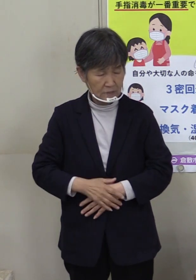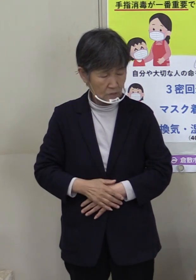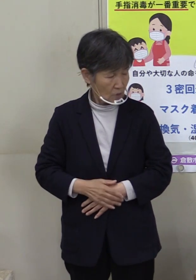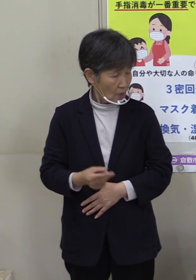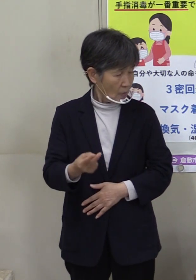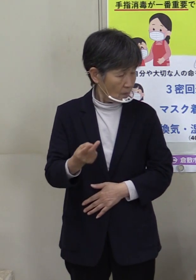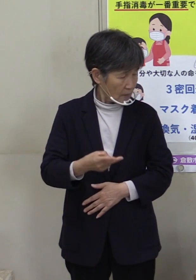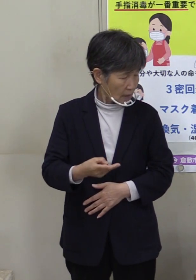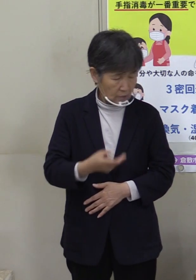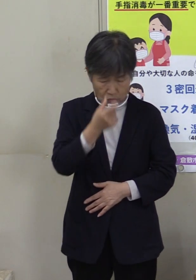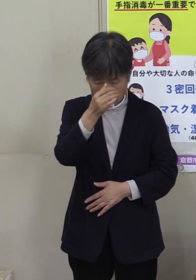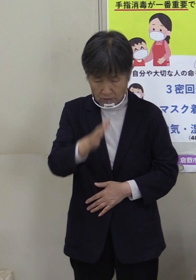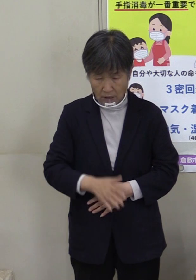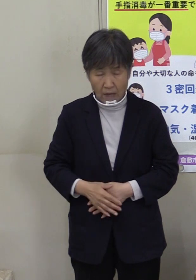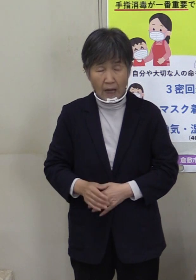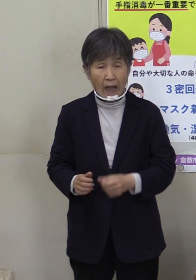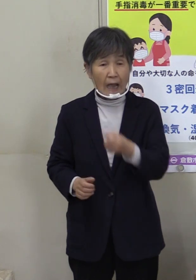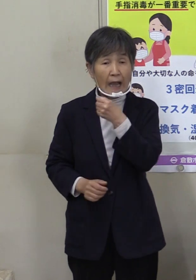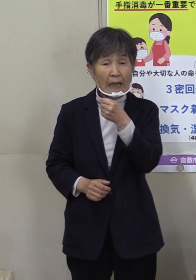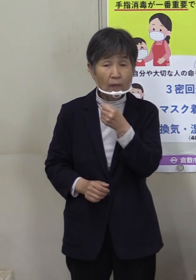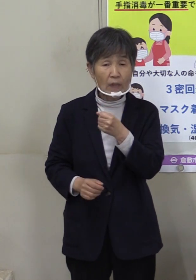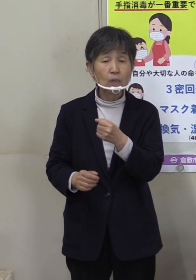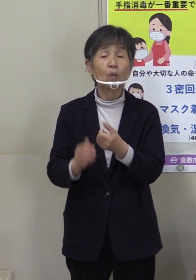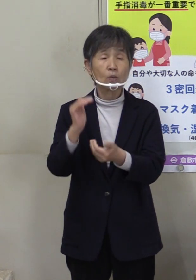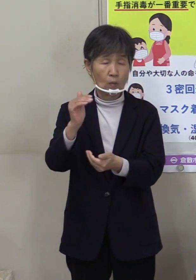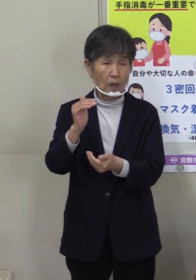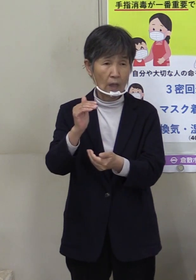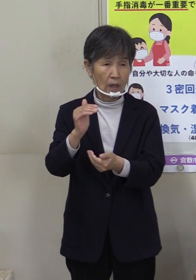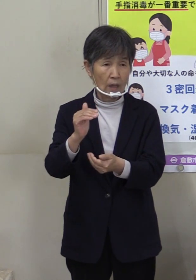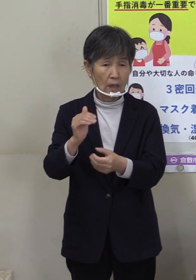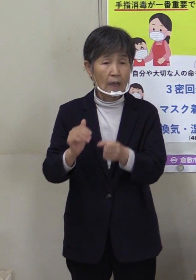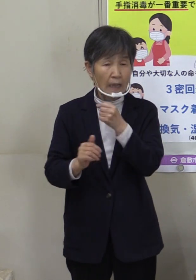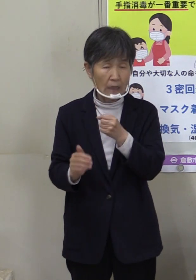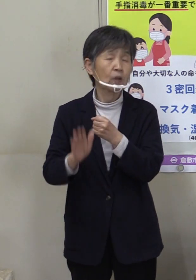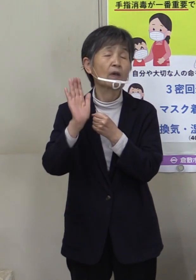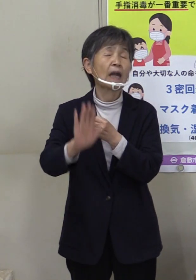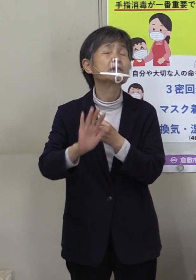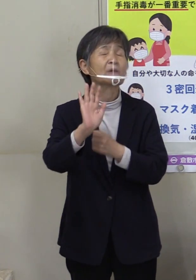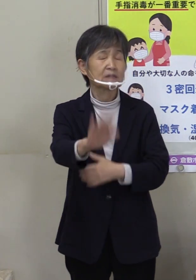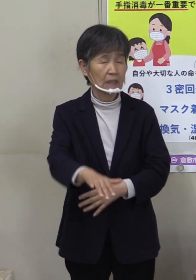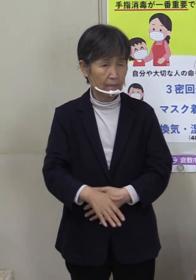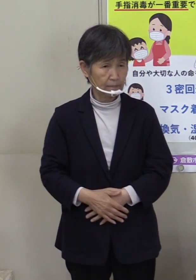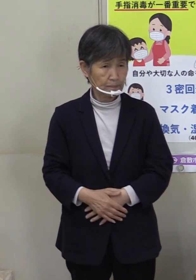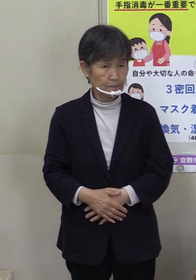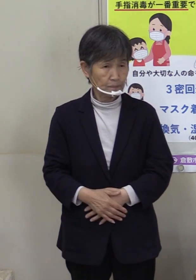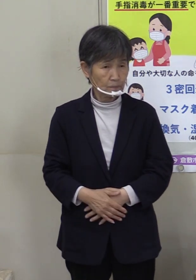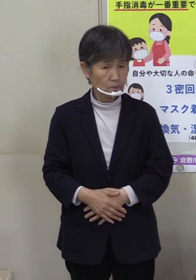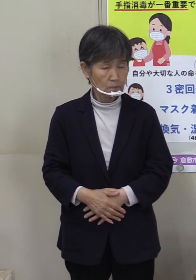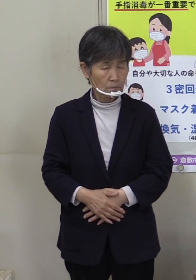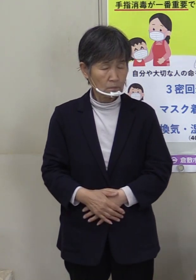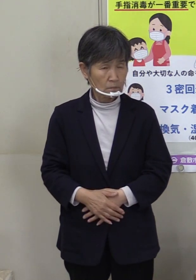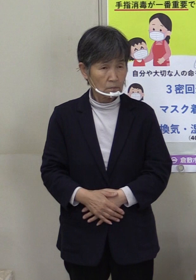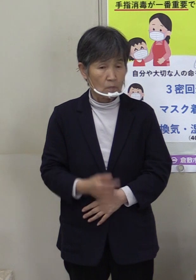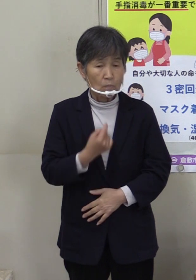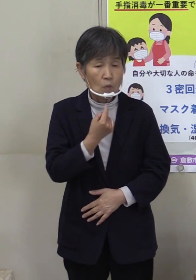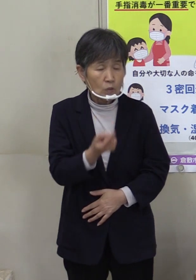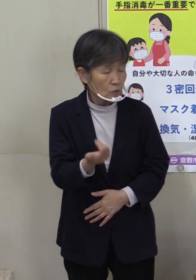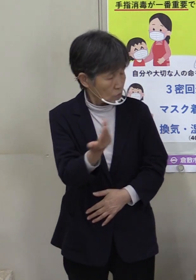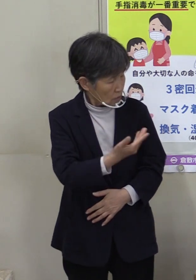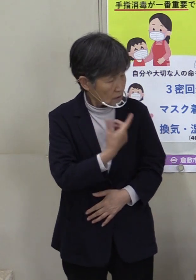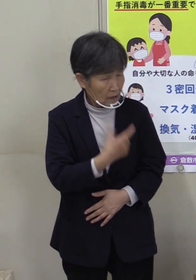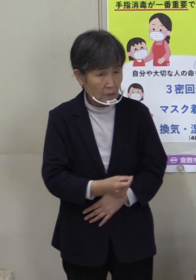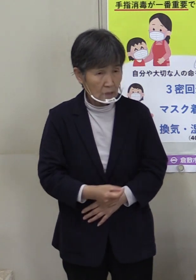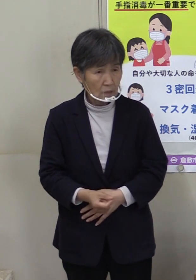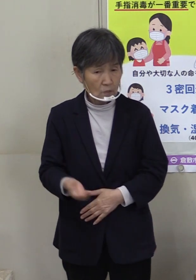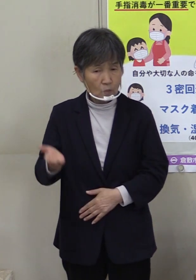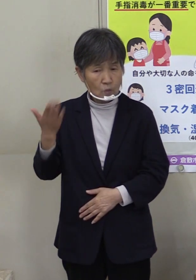それから申し訳ございません、カラオケの件でございますけれども、カラオケはございました。 あともう一点、これ